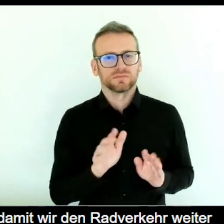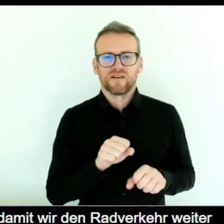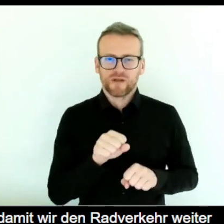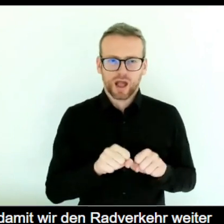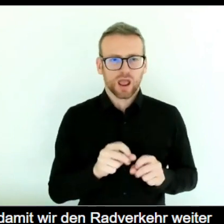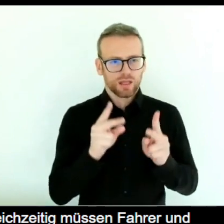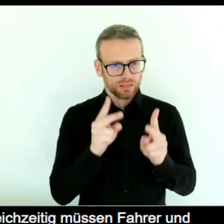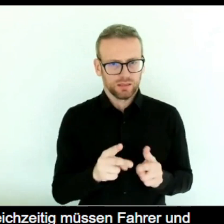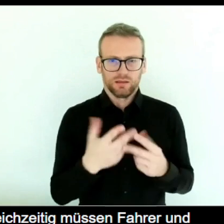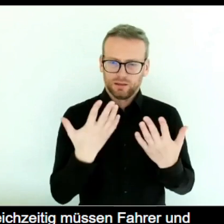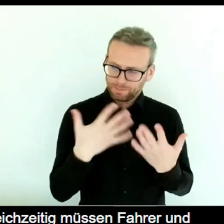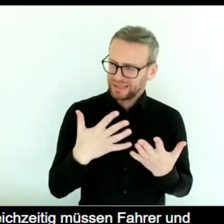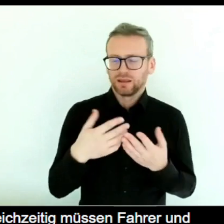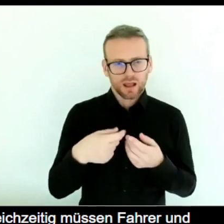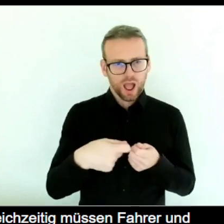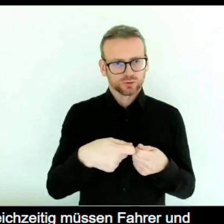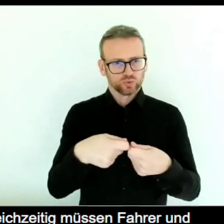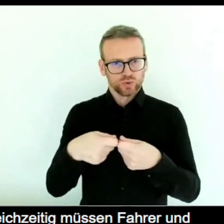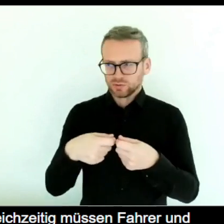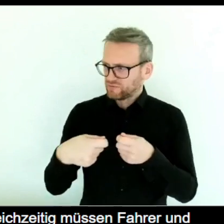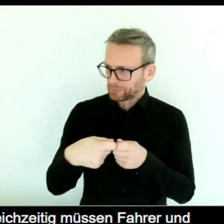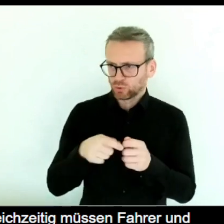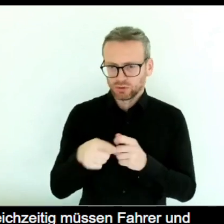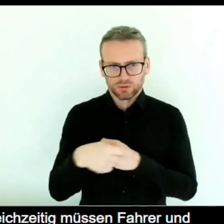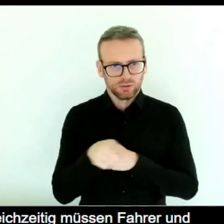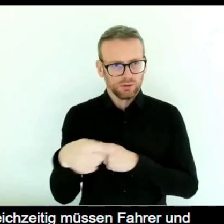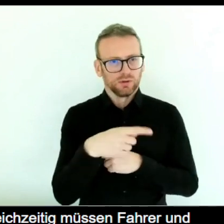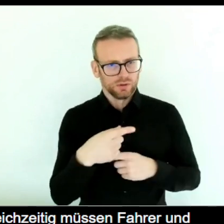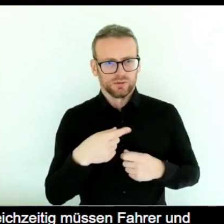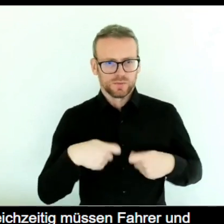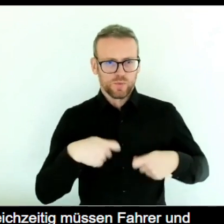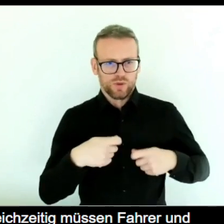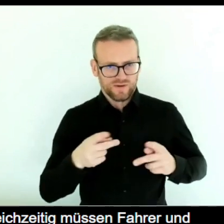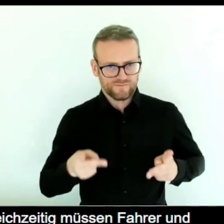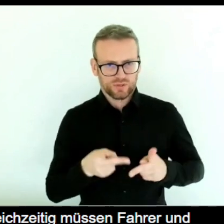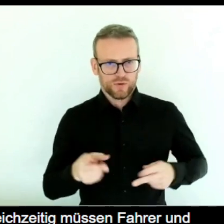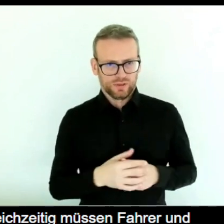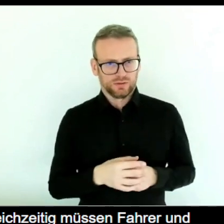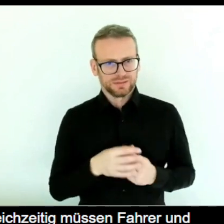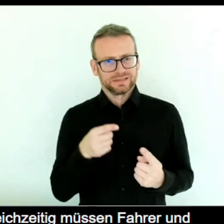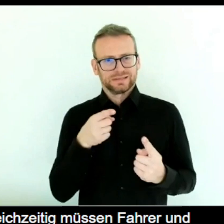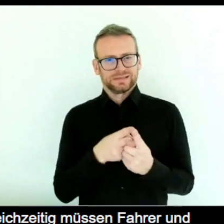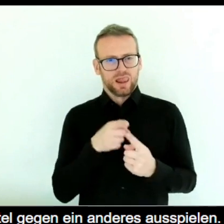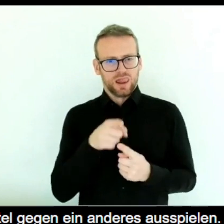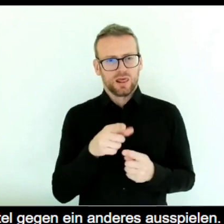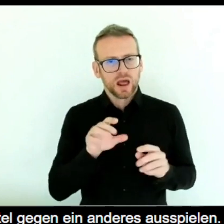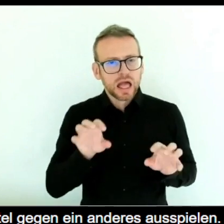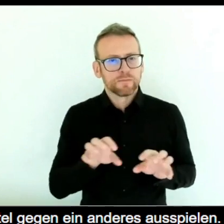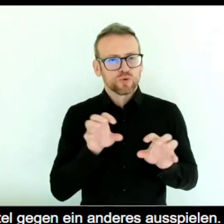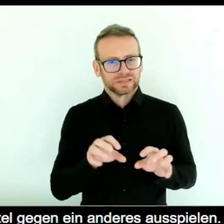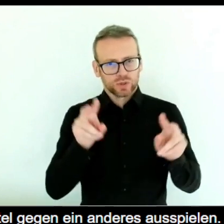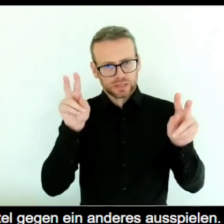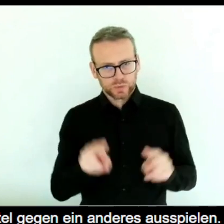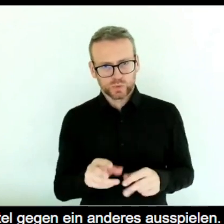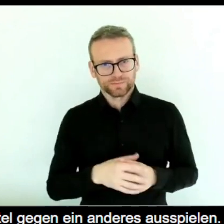und im Regionalverkehr vergünstigen. Wir beabsichtigen, einen Härtefallfonds insbesondere für Radunfälle zu schaffen. Und wir